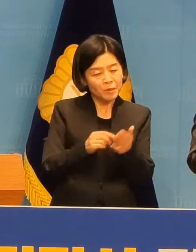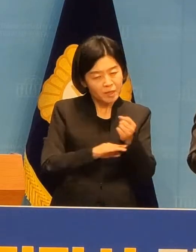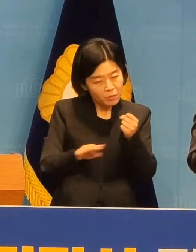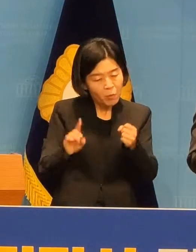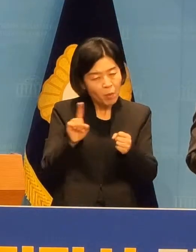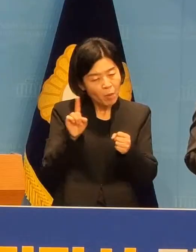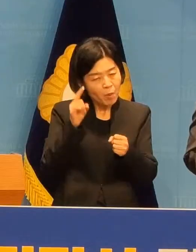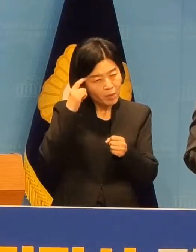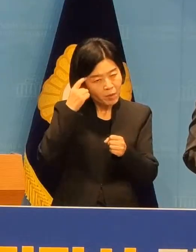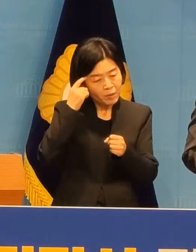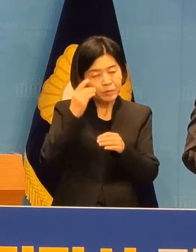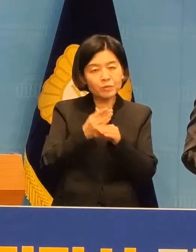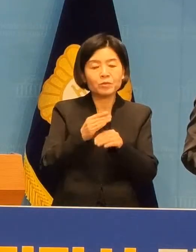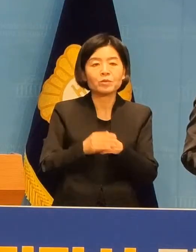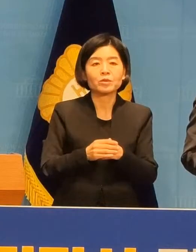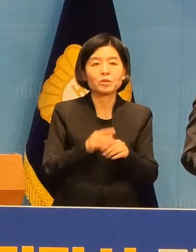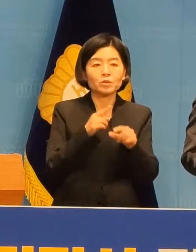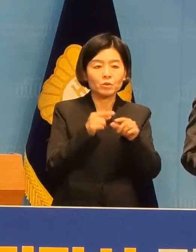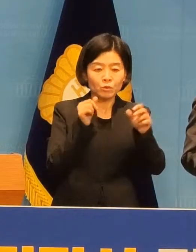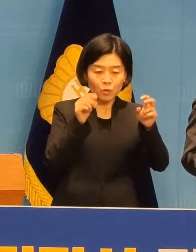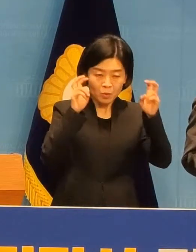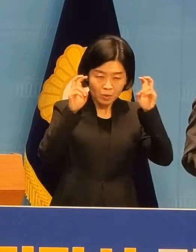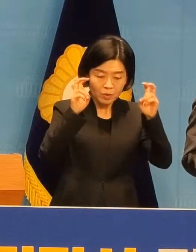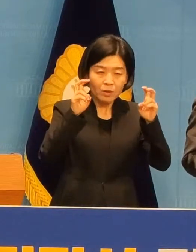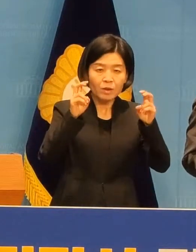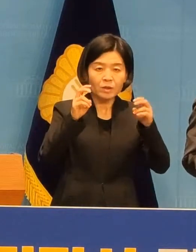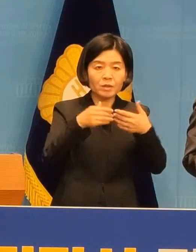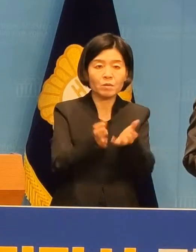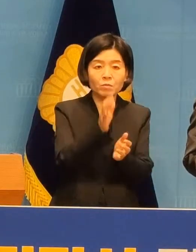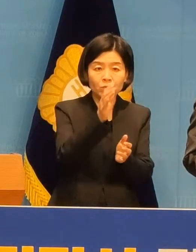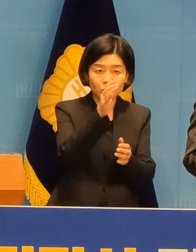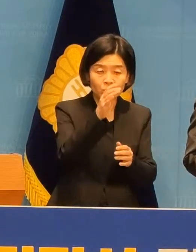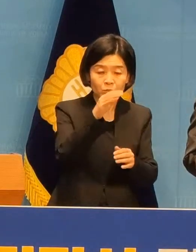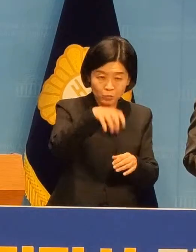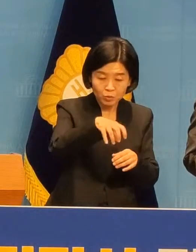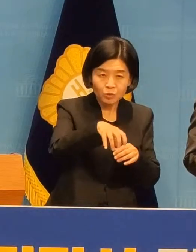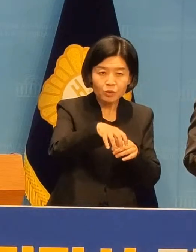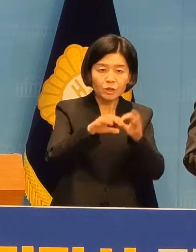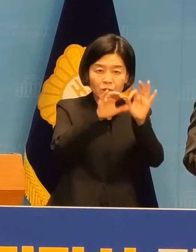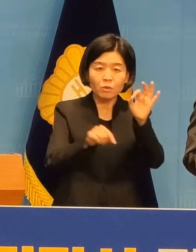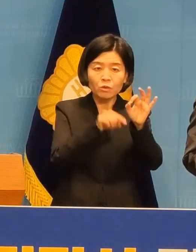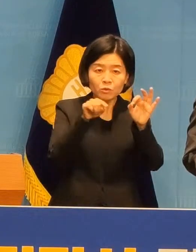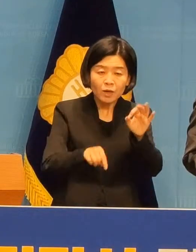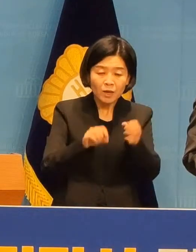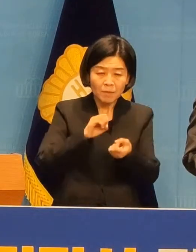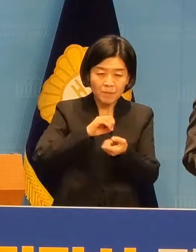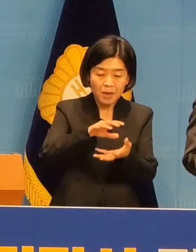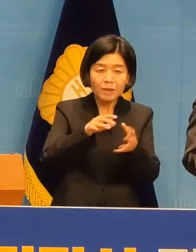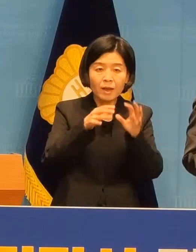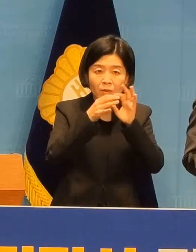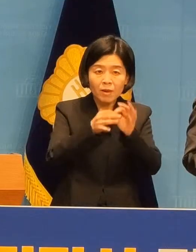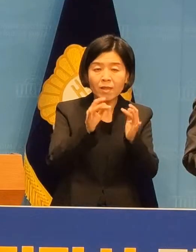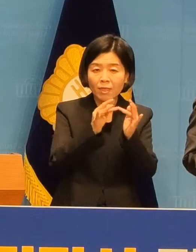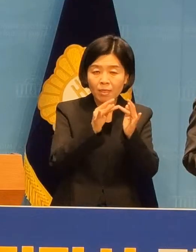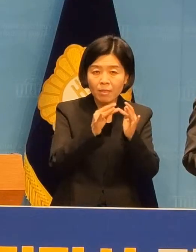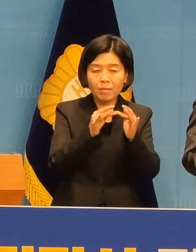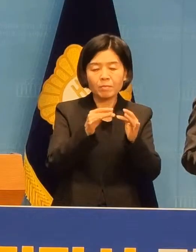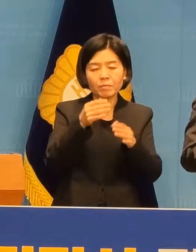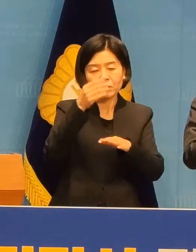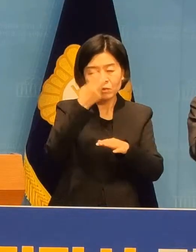또한 중소벤처기업부는 10월 중 배달앱 실태조사에 착수해 연내 결과를 발표할